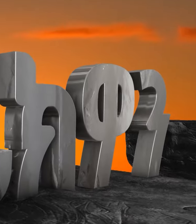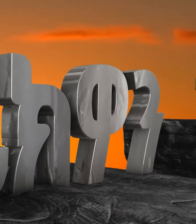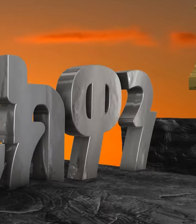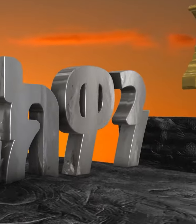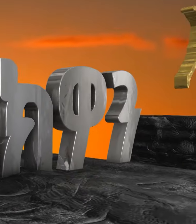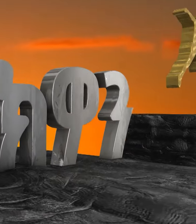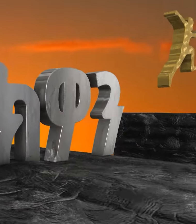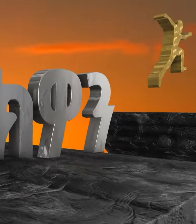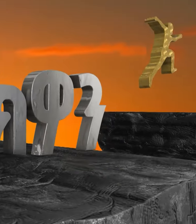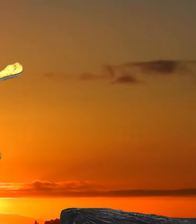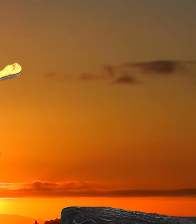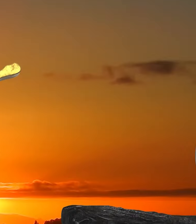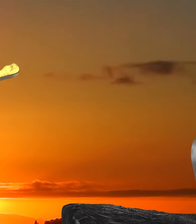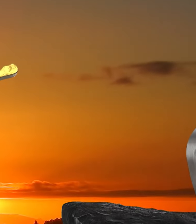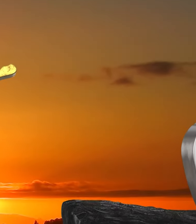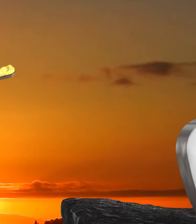ነው።